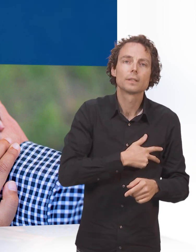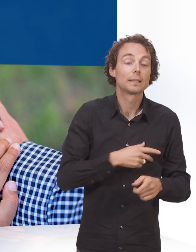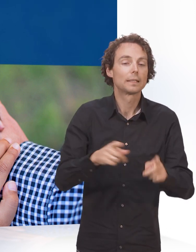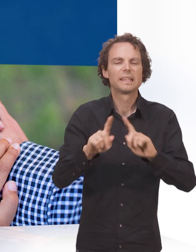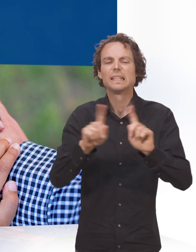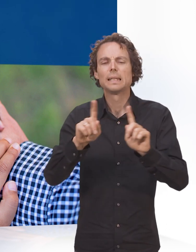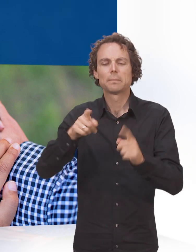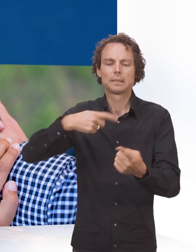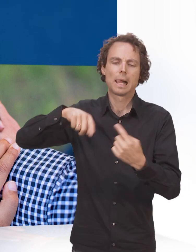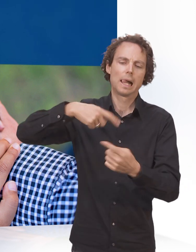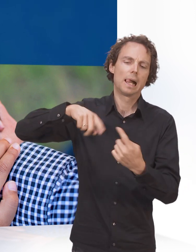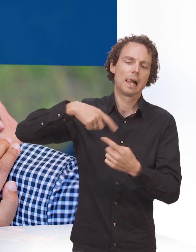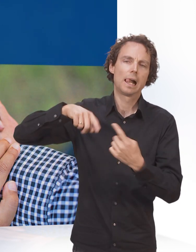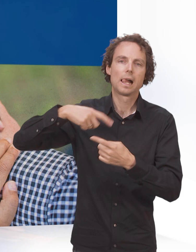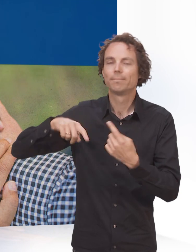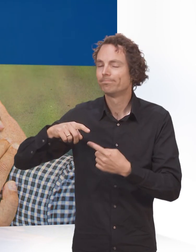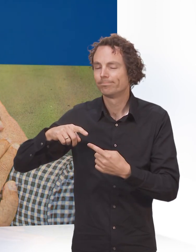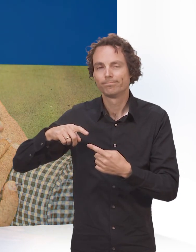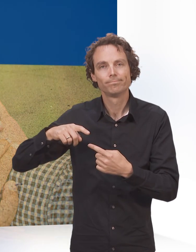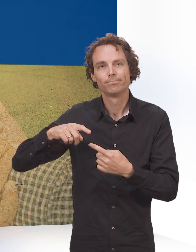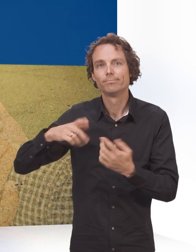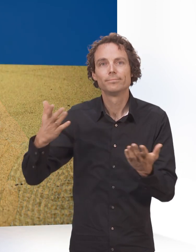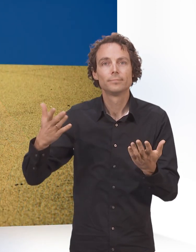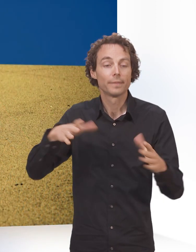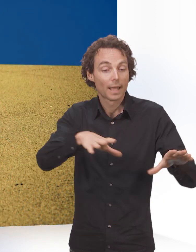wahrhaft und niemals drumherum,